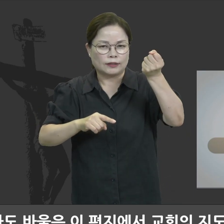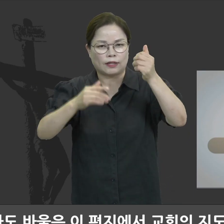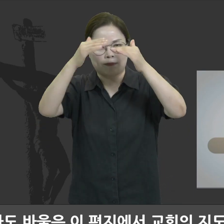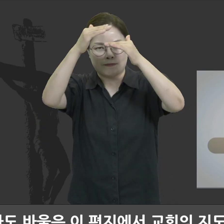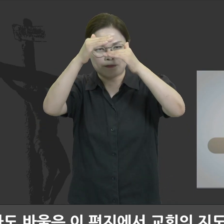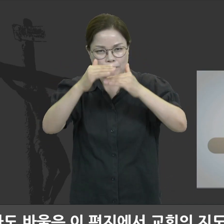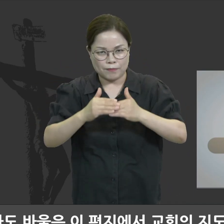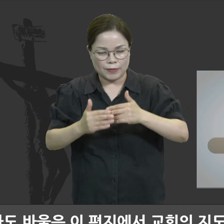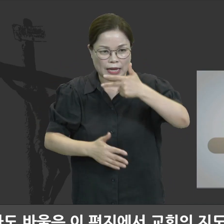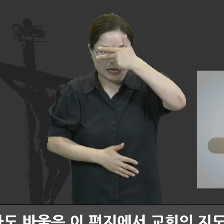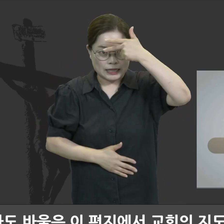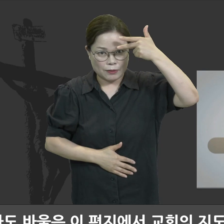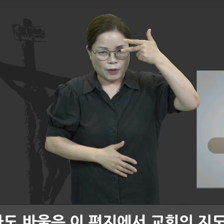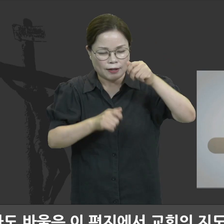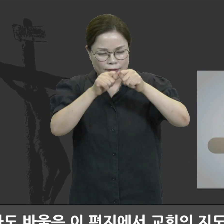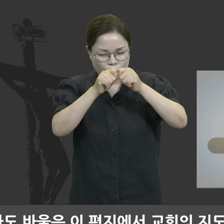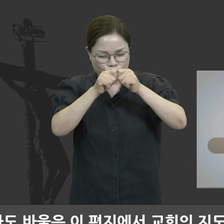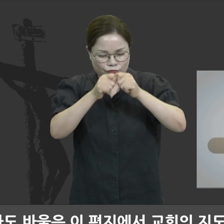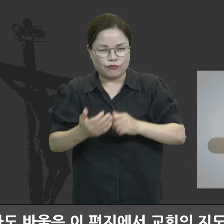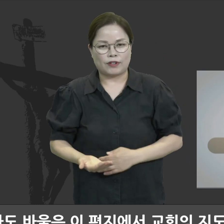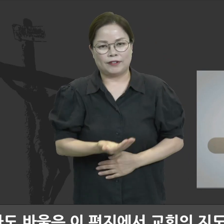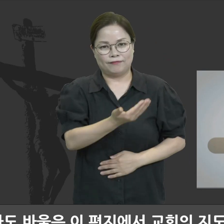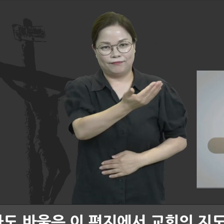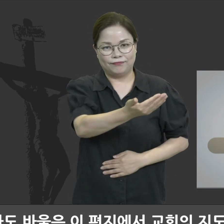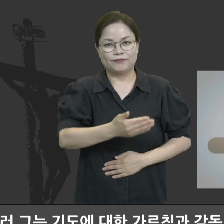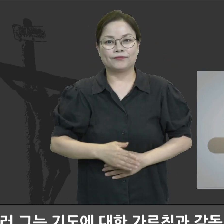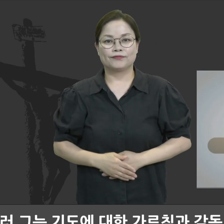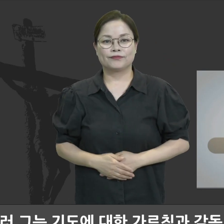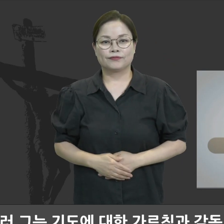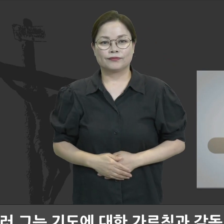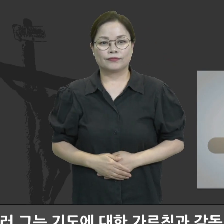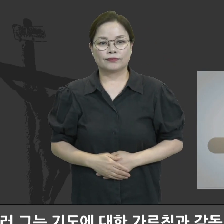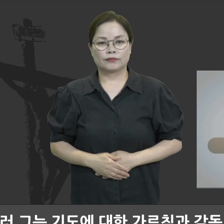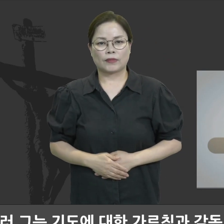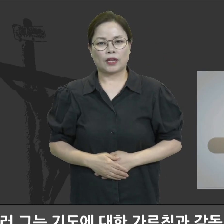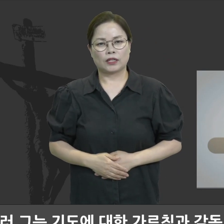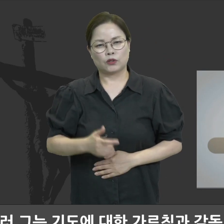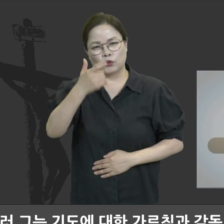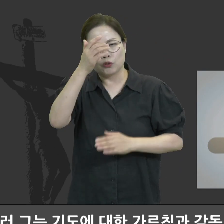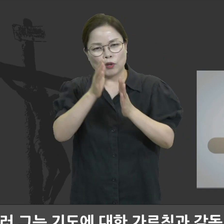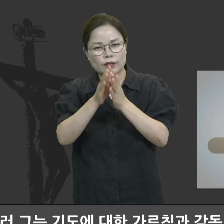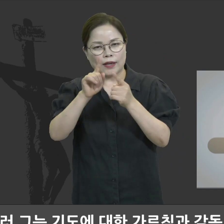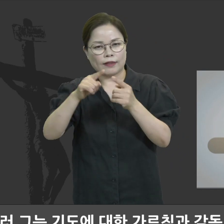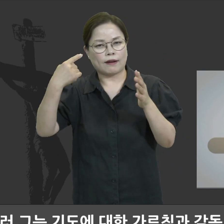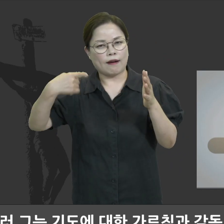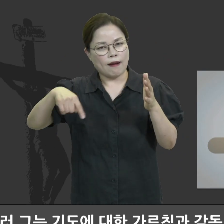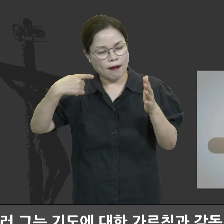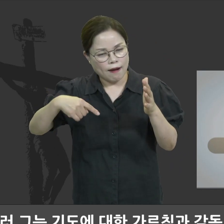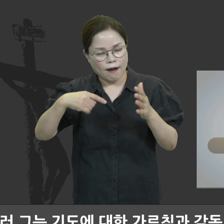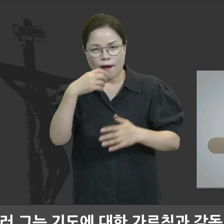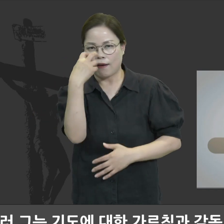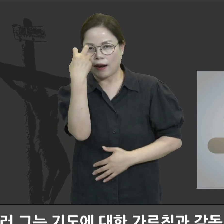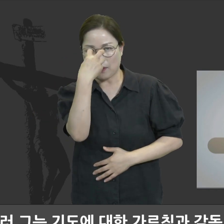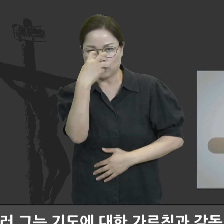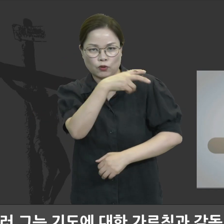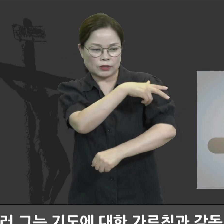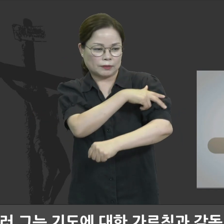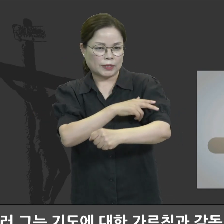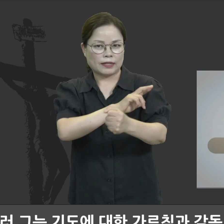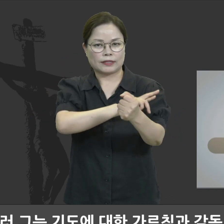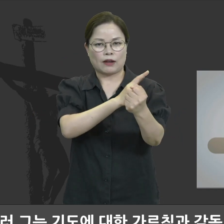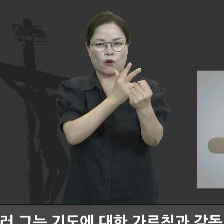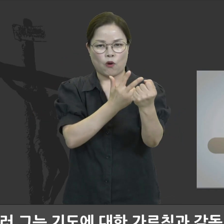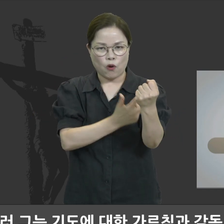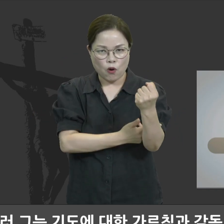덕목을 디모데에게 상세하게 전합니다. 아울러 그는 기도에 대한 가르침과 감독,